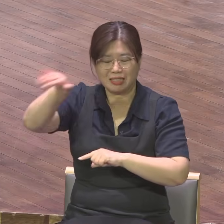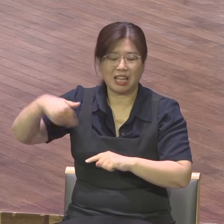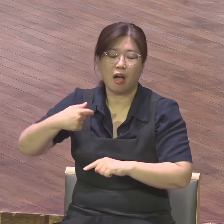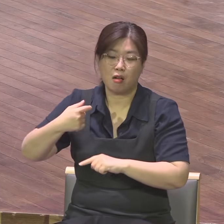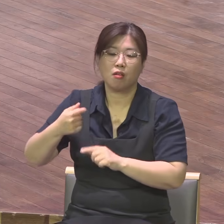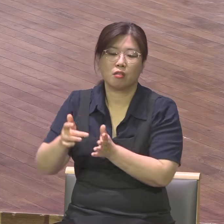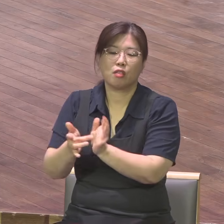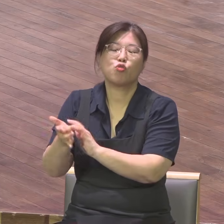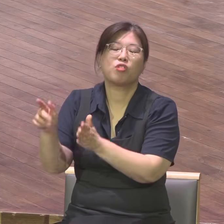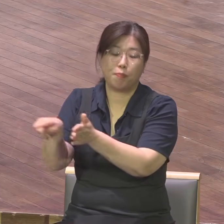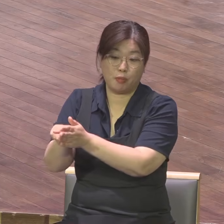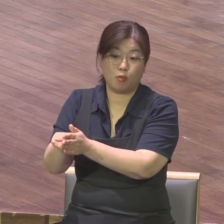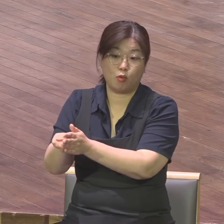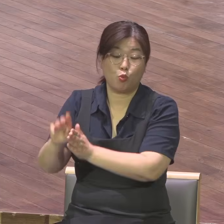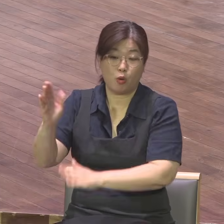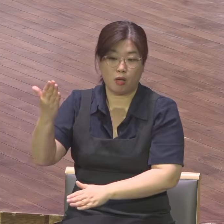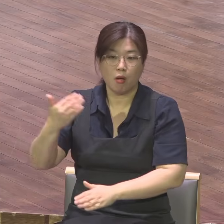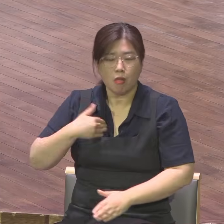나의 애가